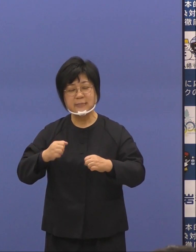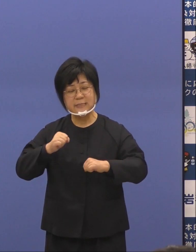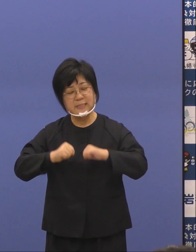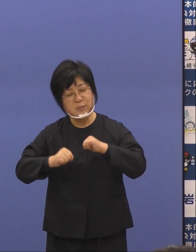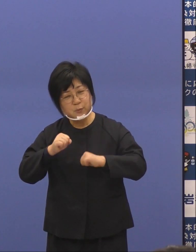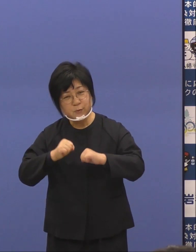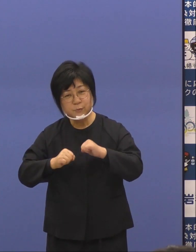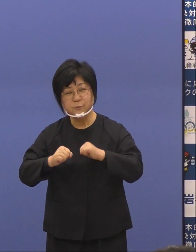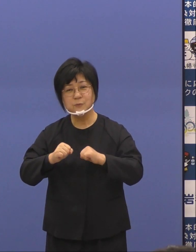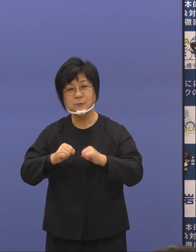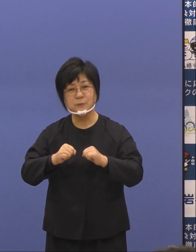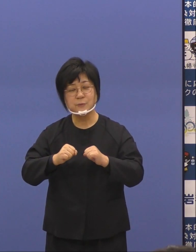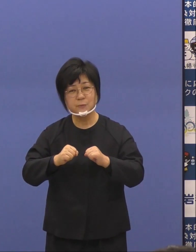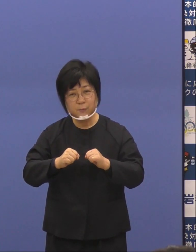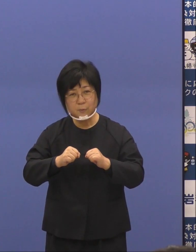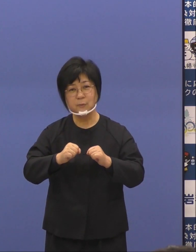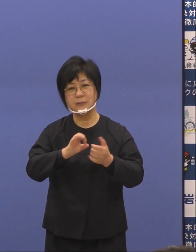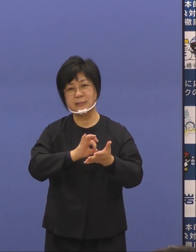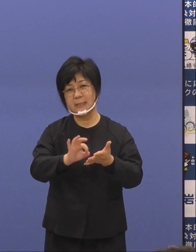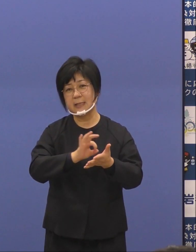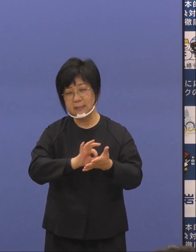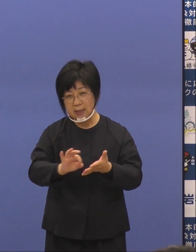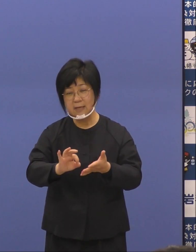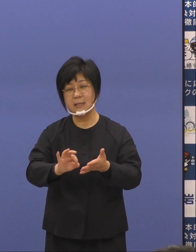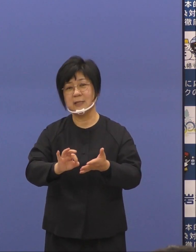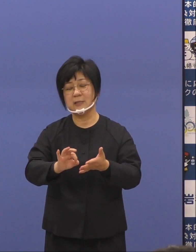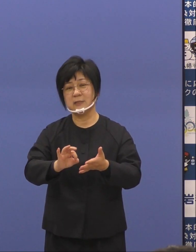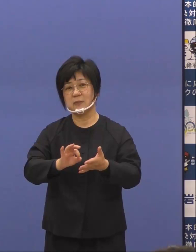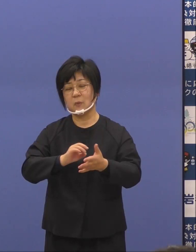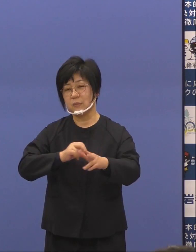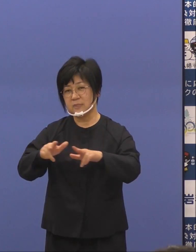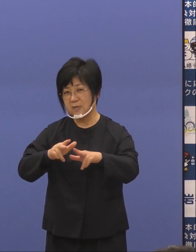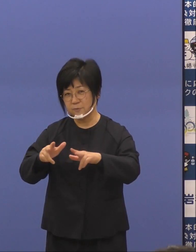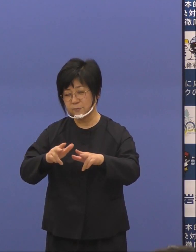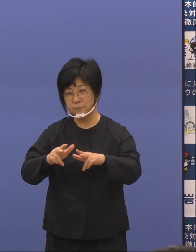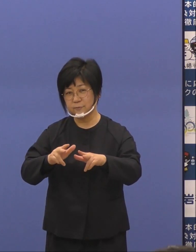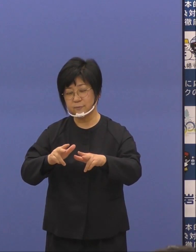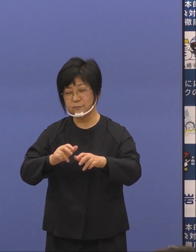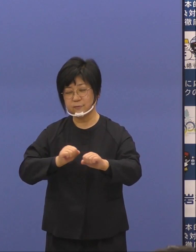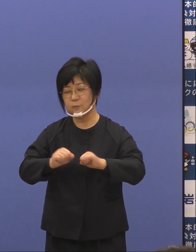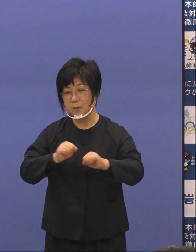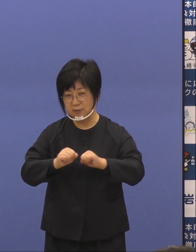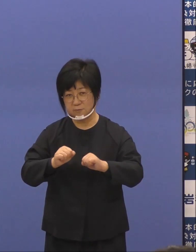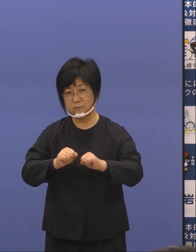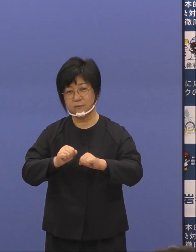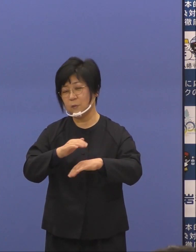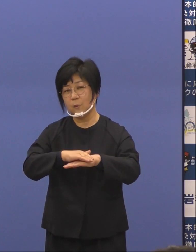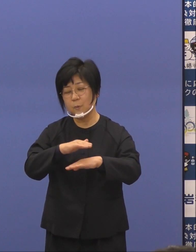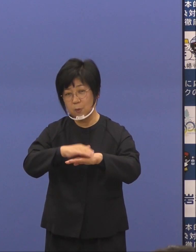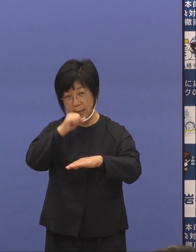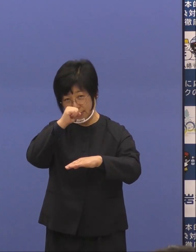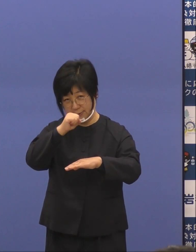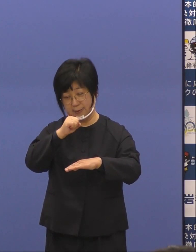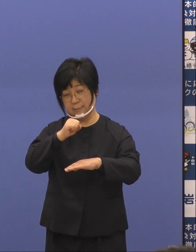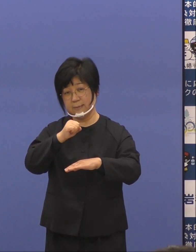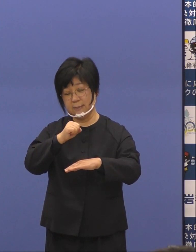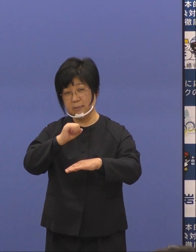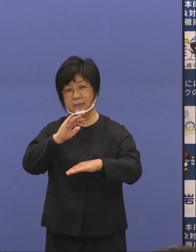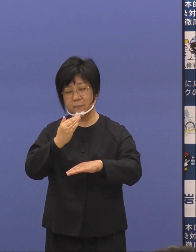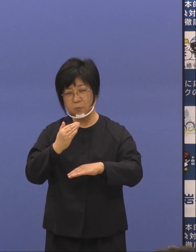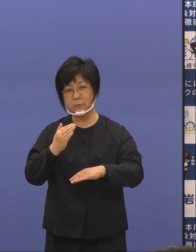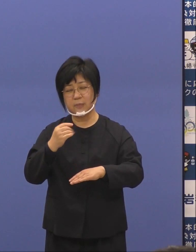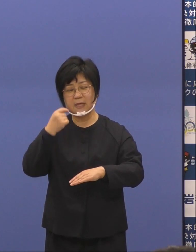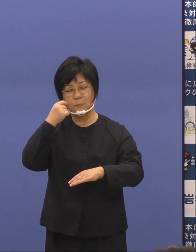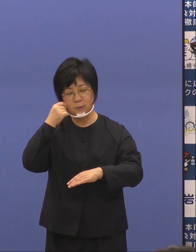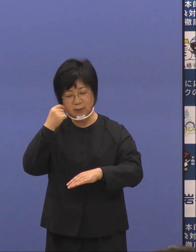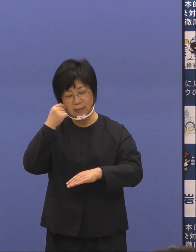に転換していかなければならないんだけど、まだなかなかそういう転換ができていないというのが実態なんじゃ